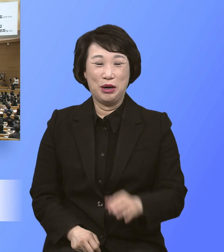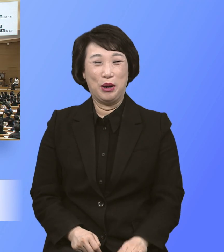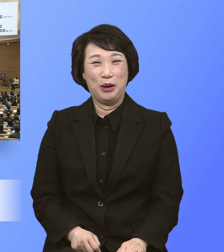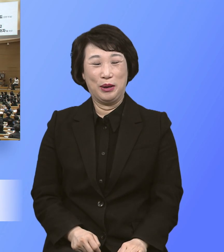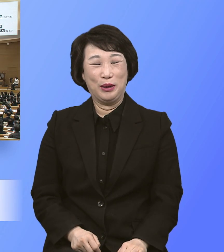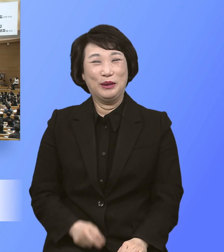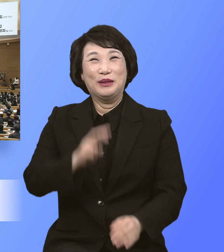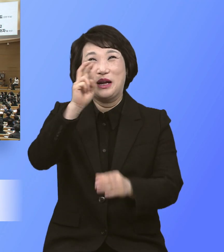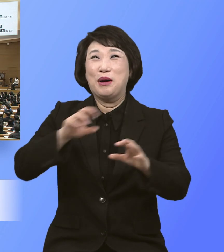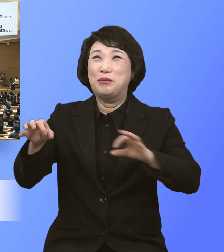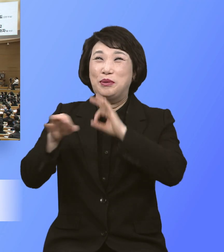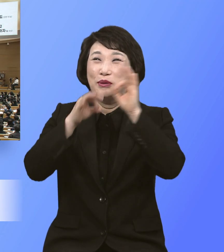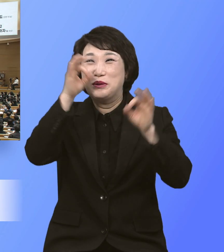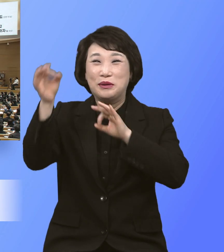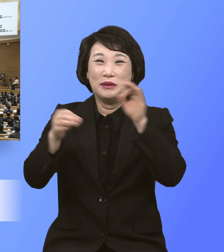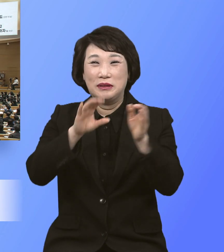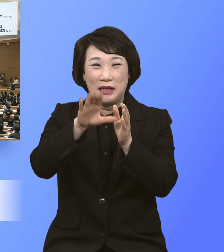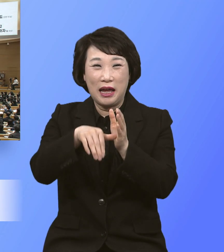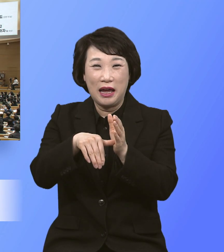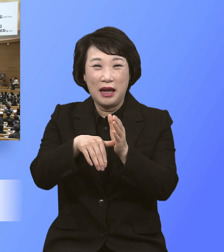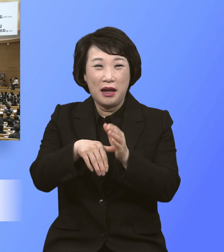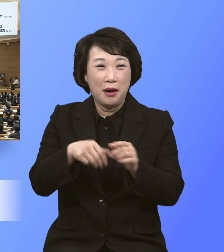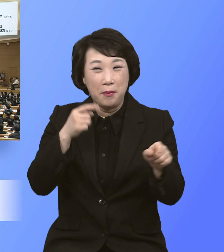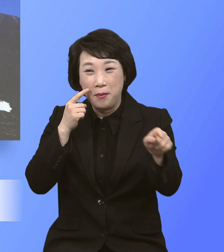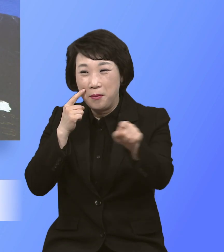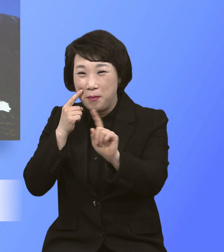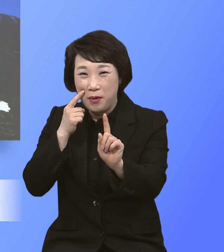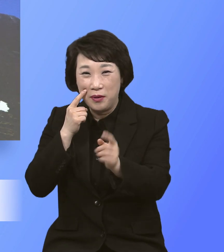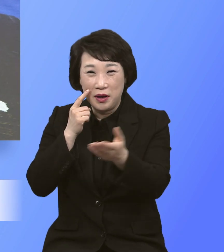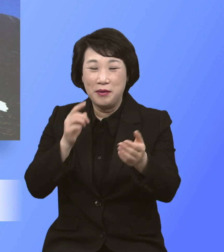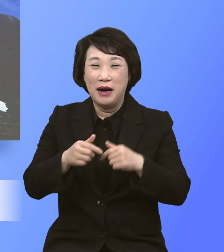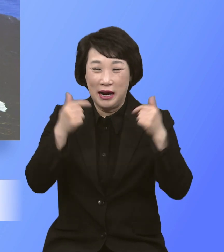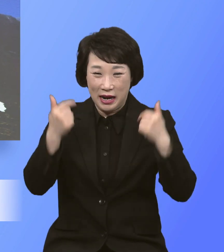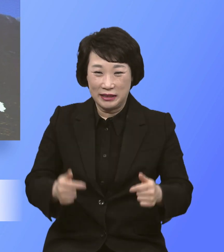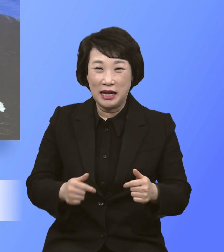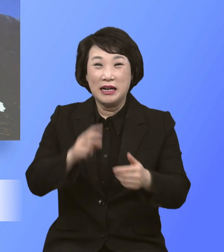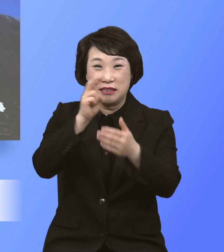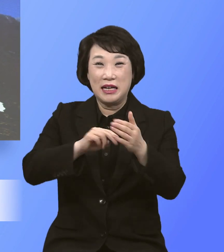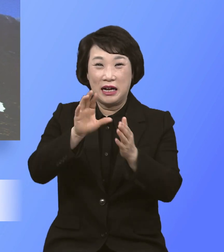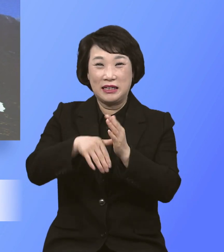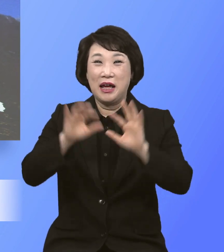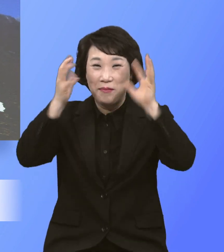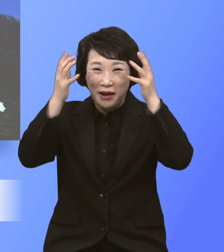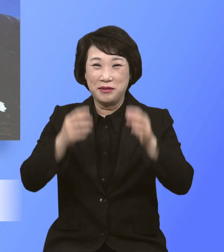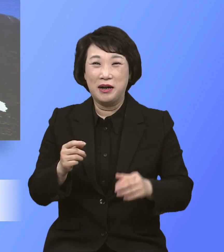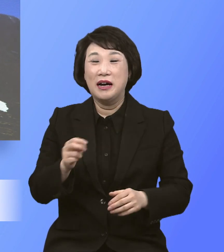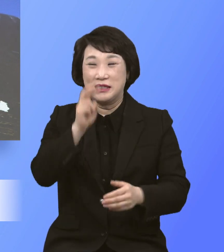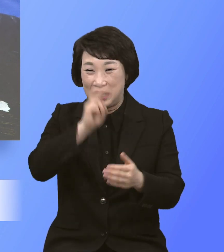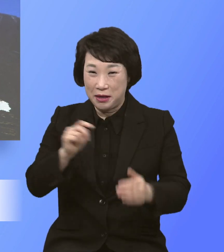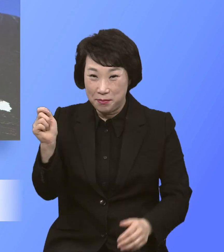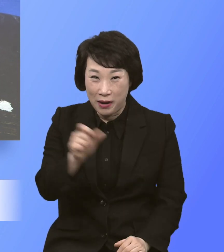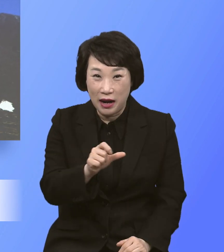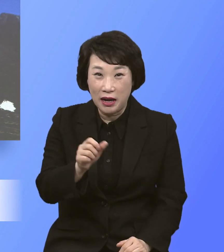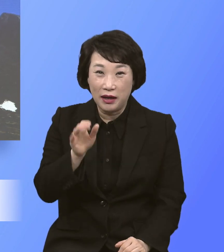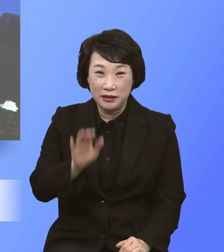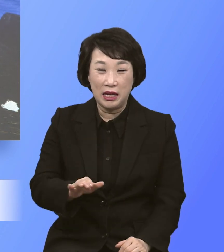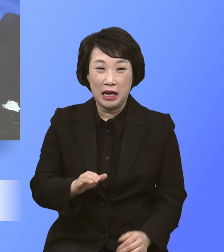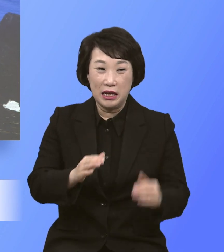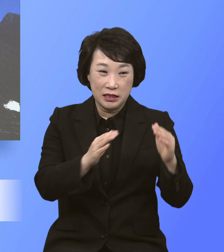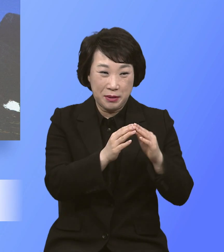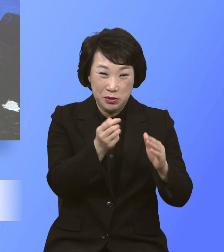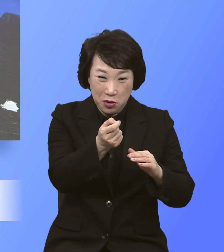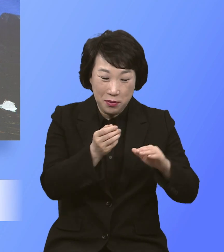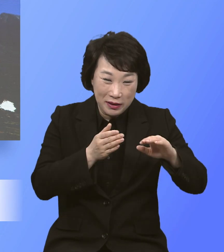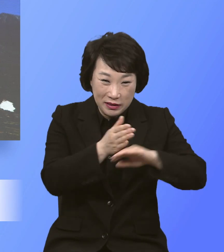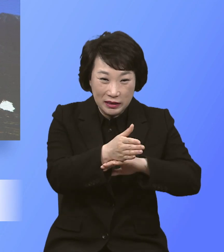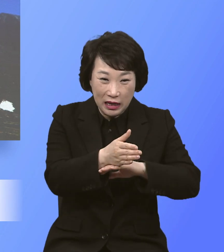그 이 찬양을 부를 때 보면요, 항상 찬양을 박수 치면서 빨리 불렀거든요. 집에서 조금만